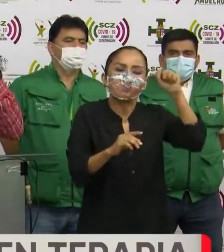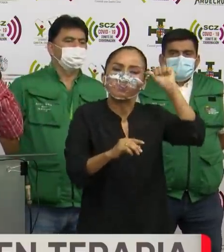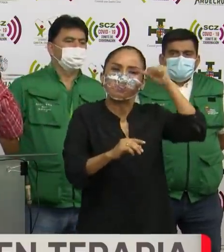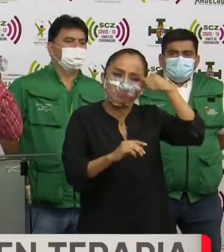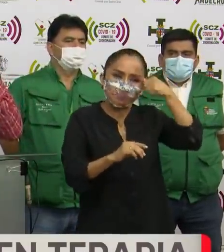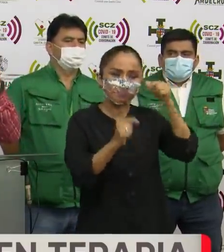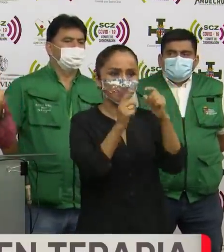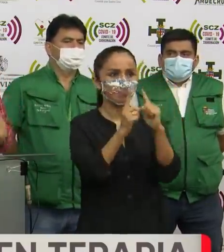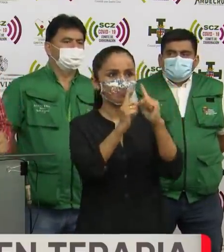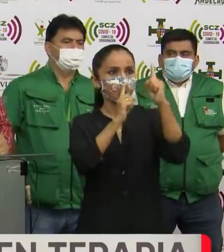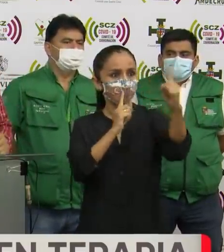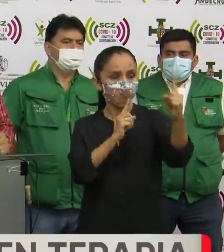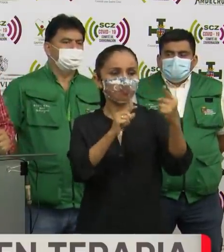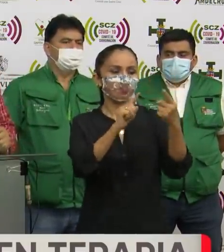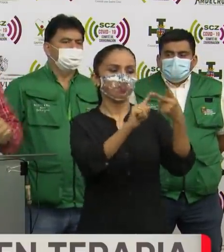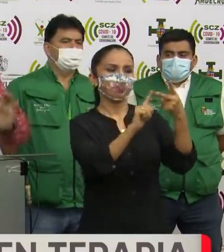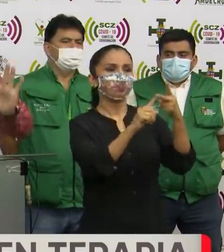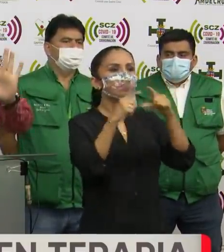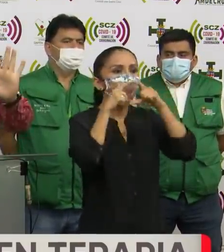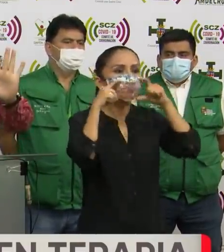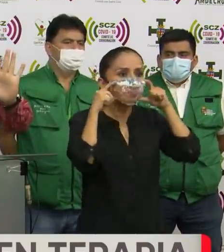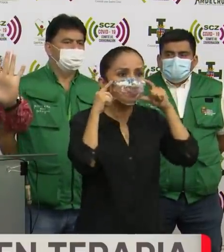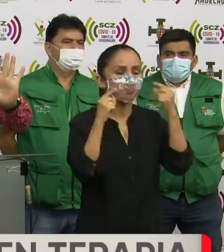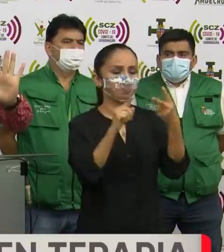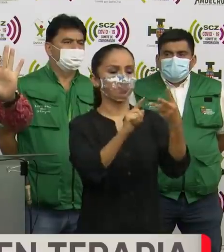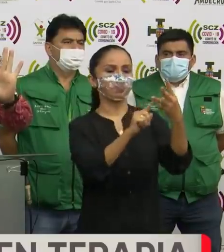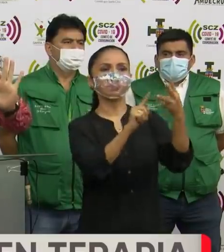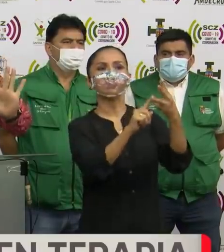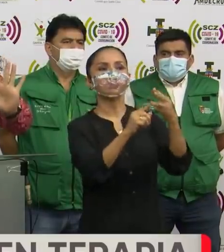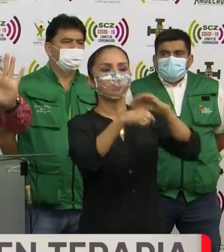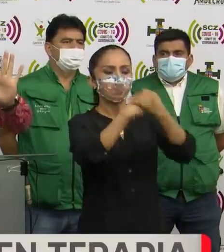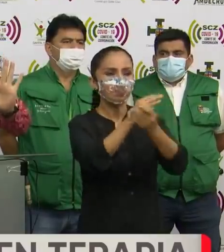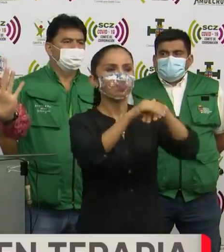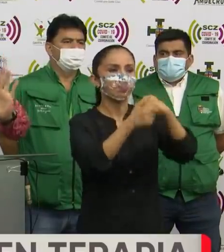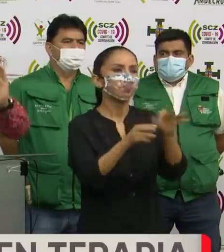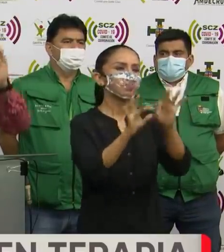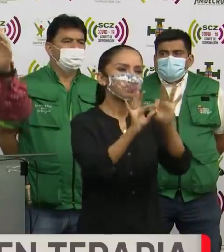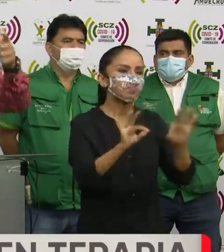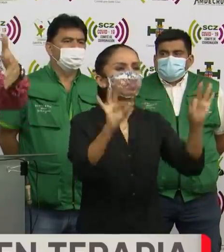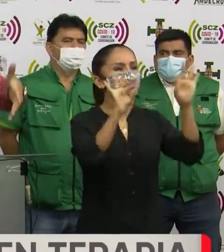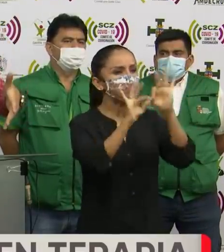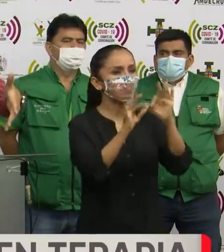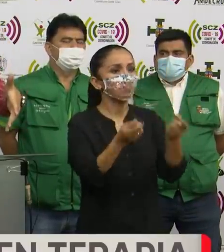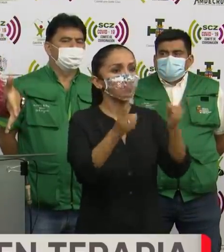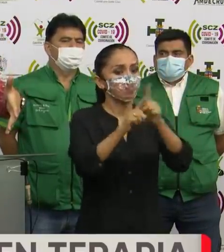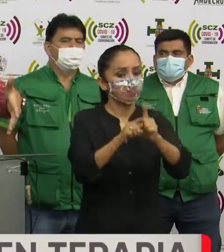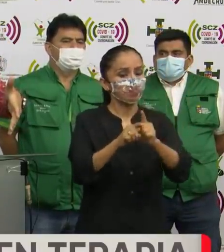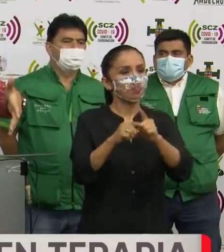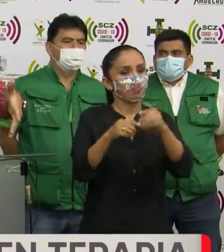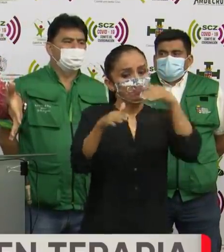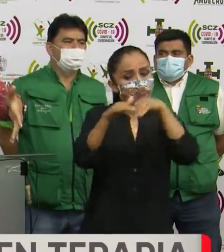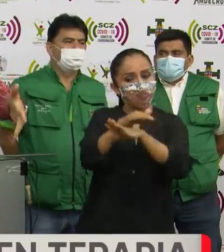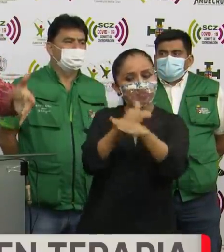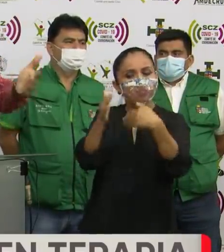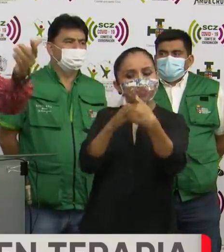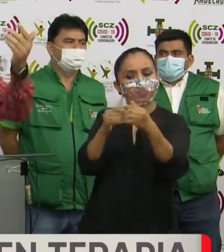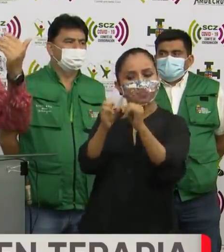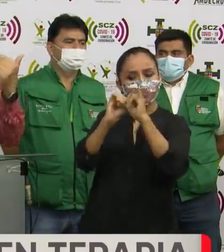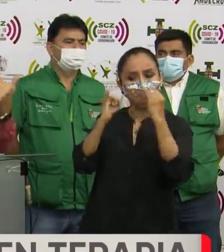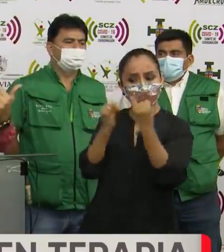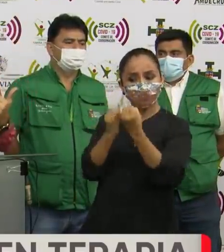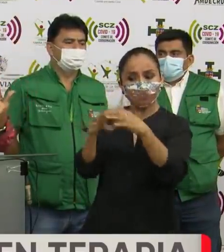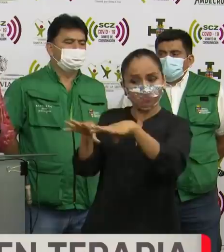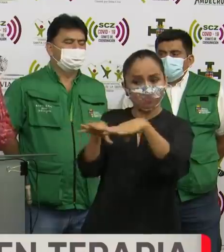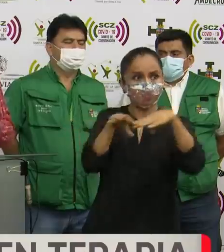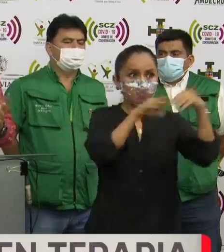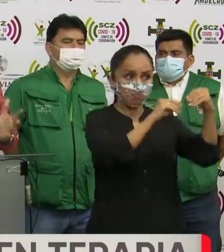el uso obligatorio del barbijo y el lavado de manos, importante al ingresar a cualquier establecimiento y al